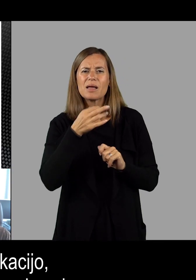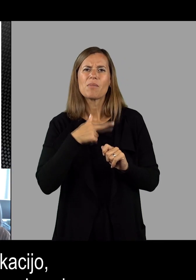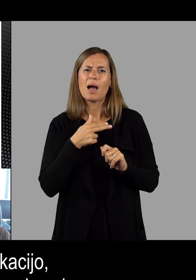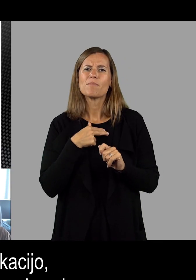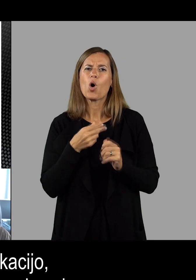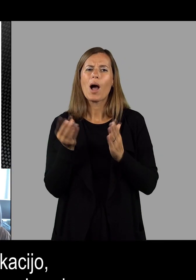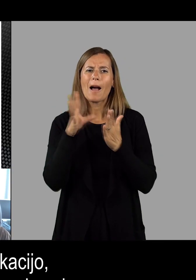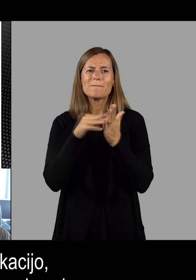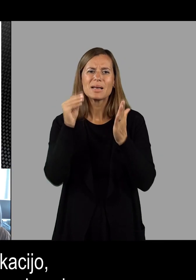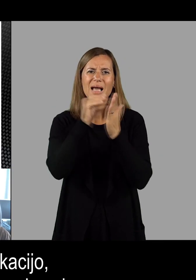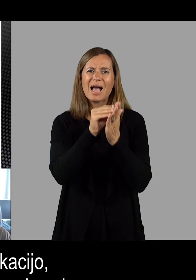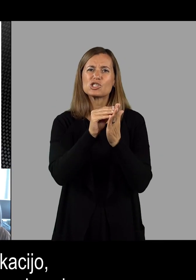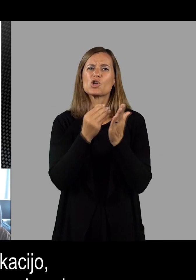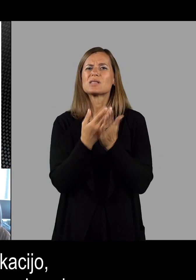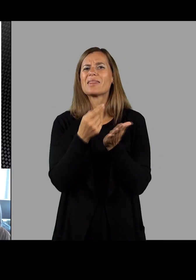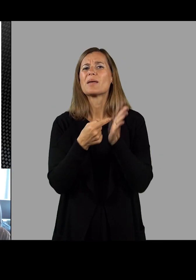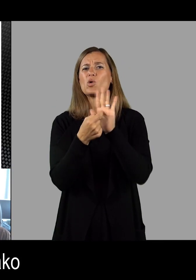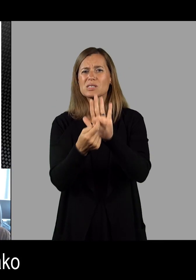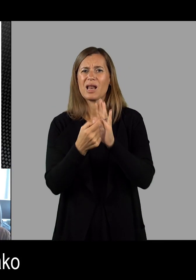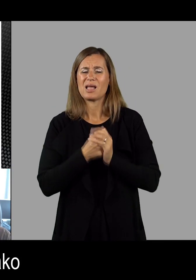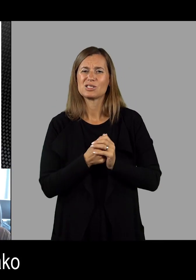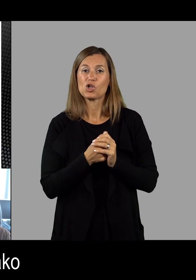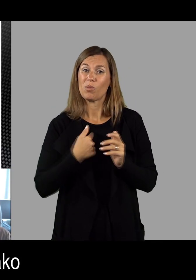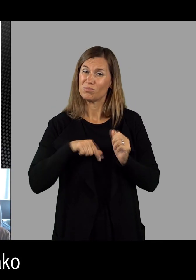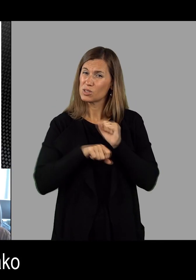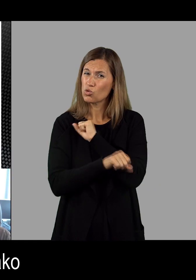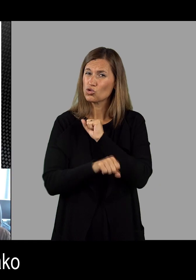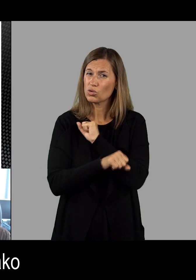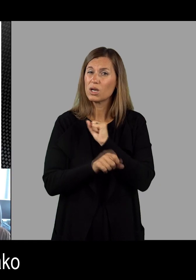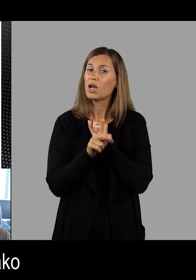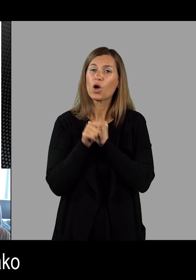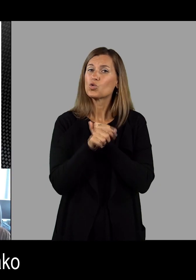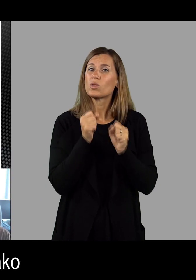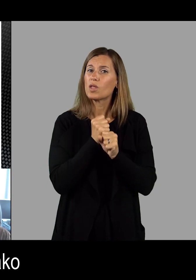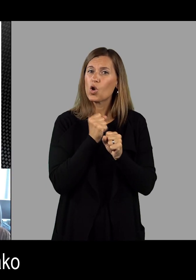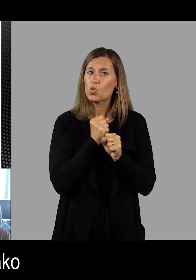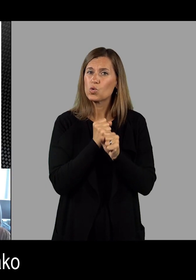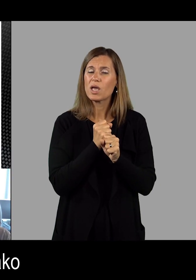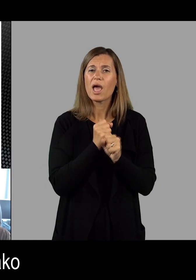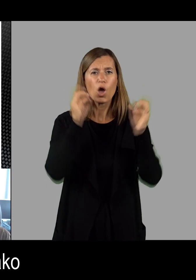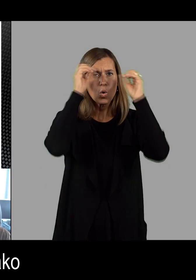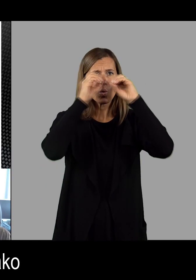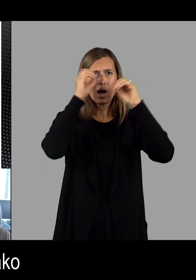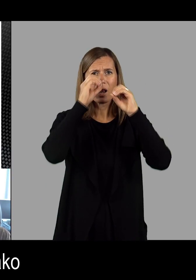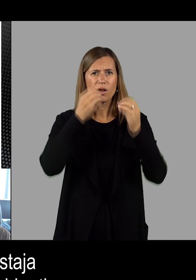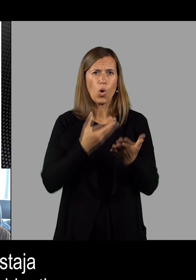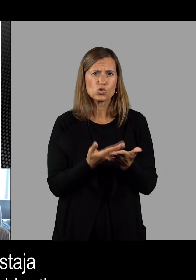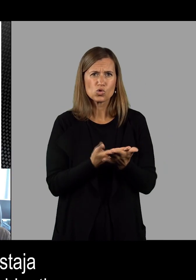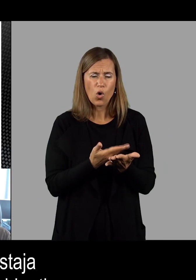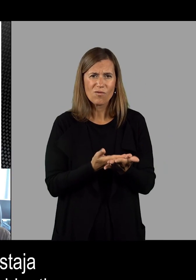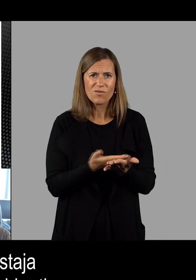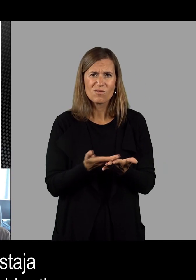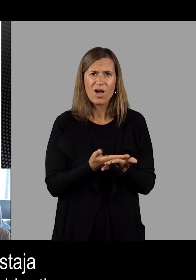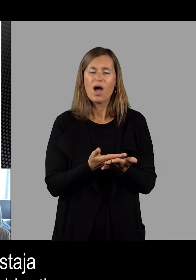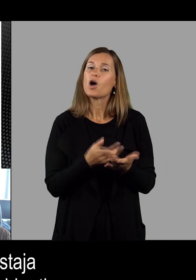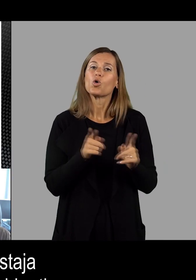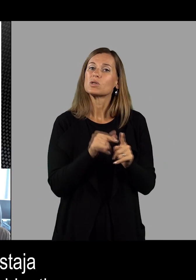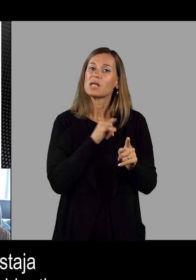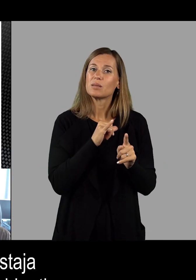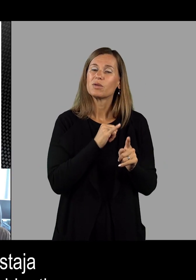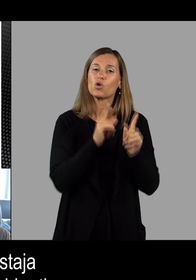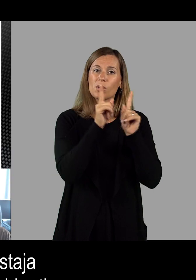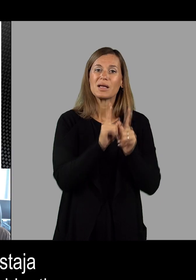demonstracijsko aplikacijo, ki jim potem v nadaljevanju pokazal. Nekako smo študirali, kako deluje Googlova platforma, recimo kot